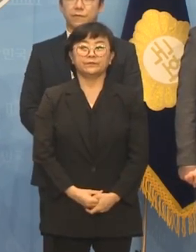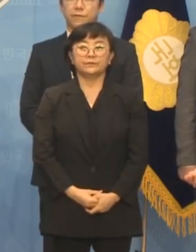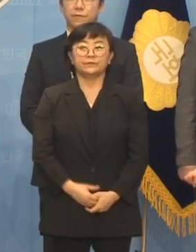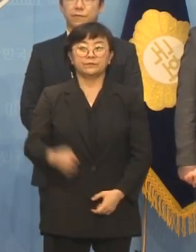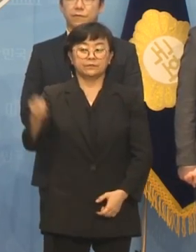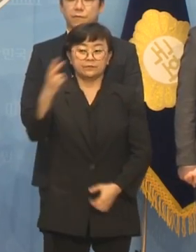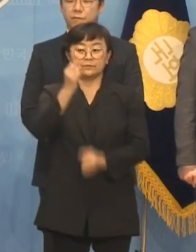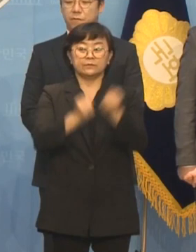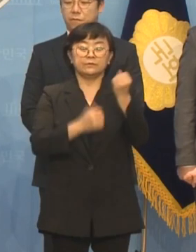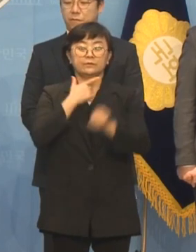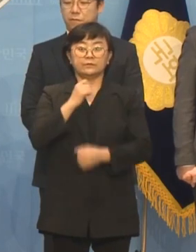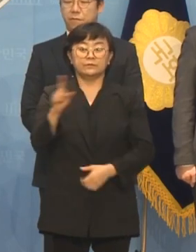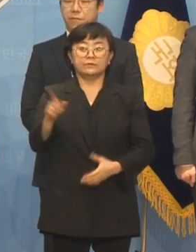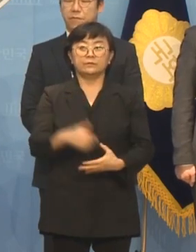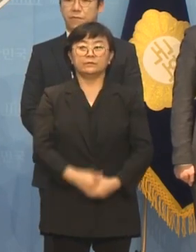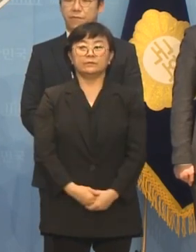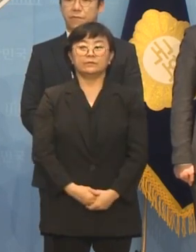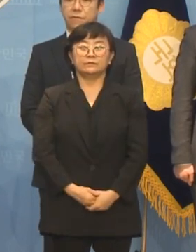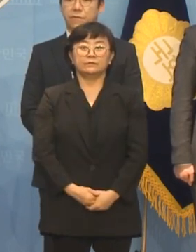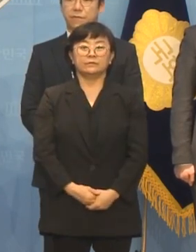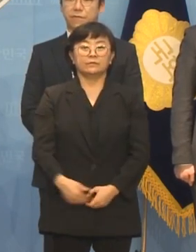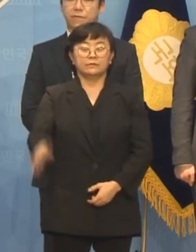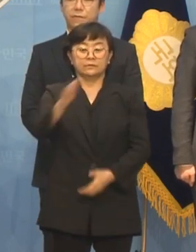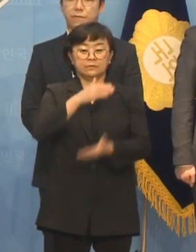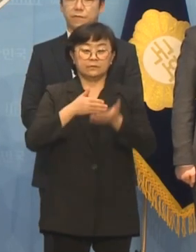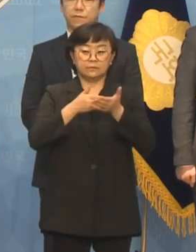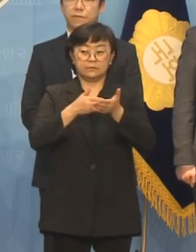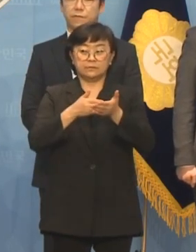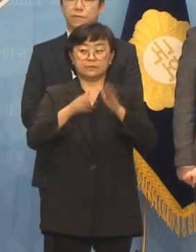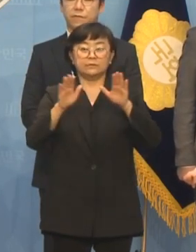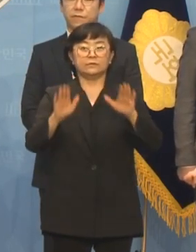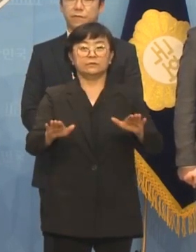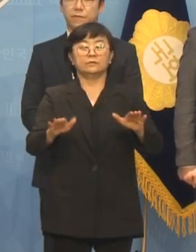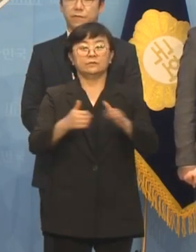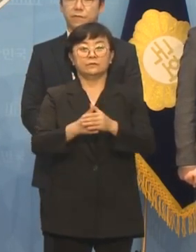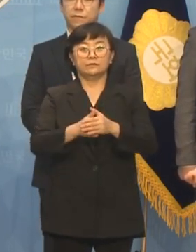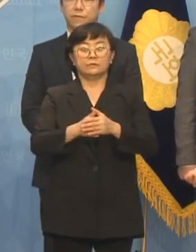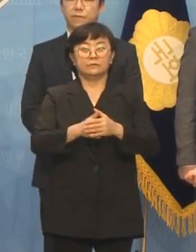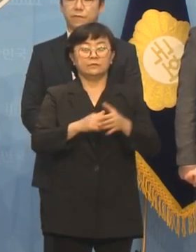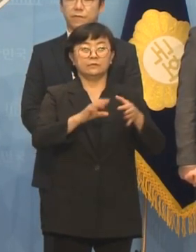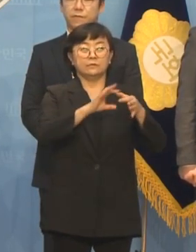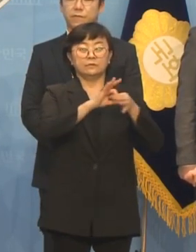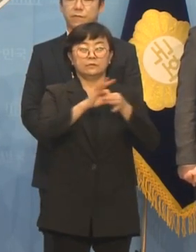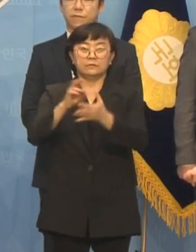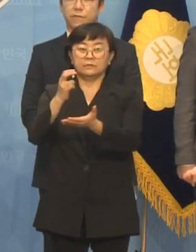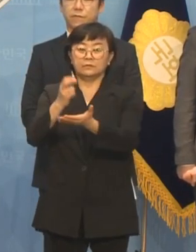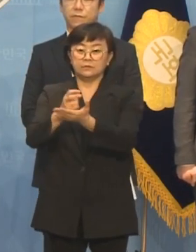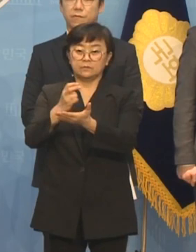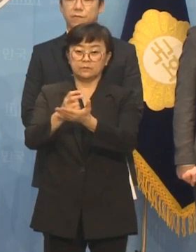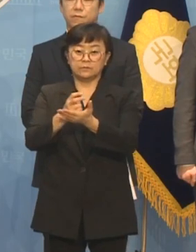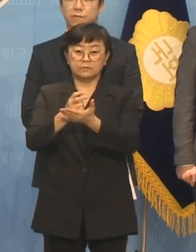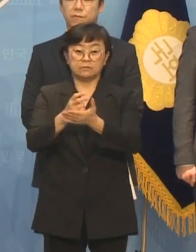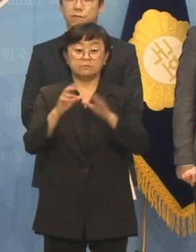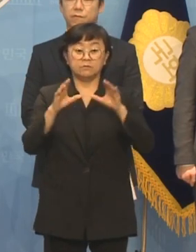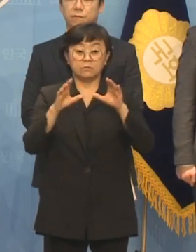다시 한번 말씀드립니다. 저희의 제안은 현 준연동형 선거제를 지키는데 머물지